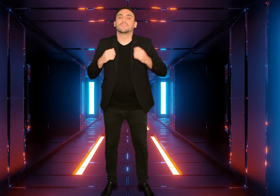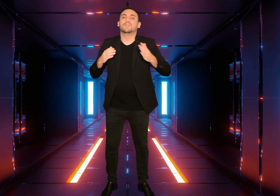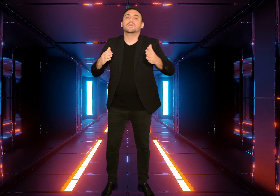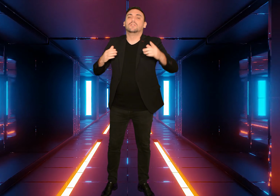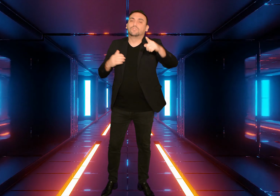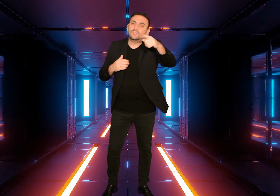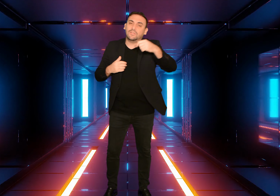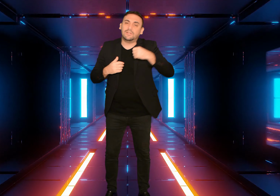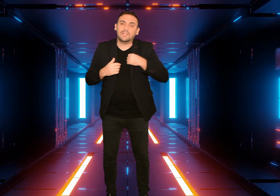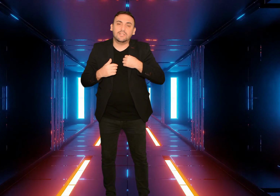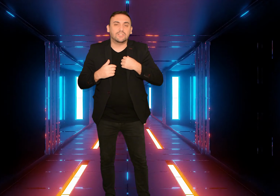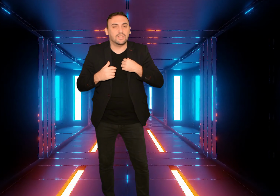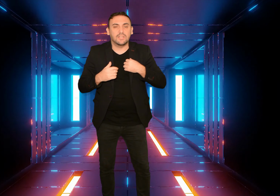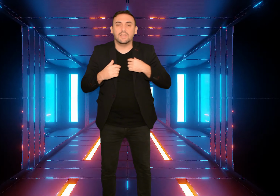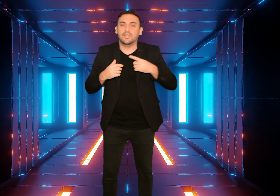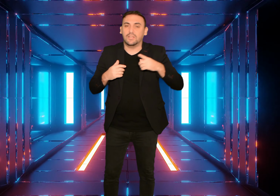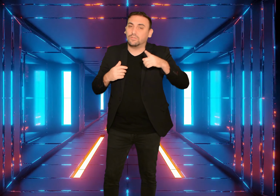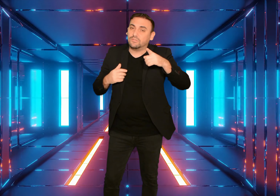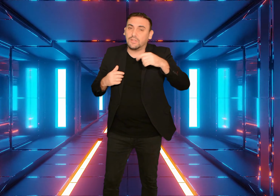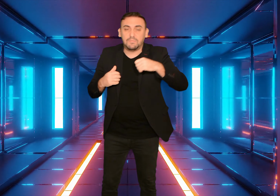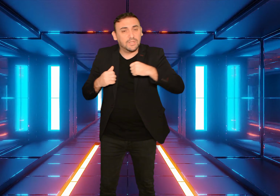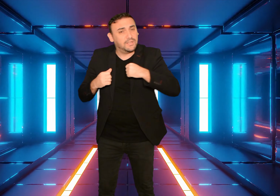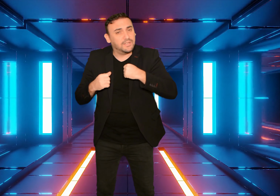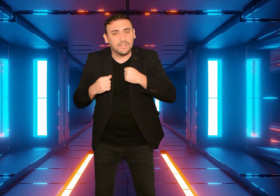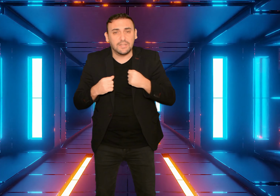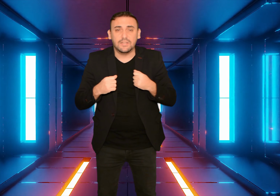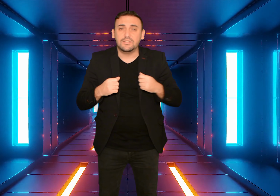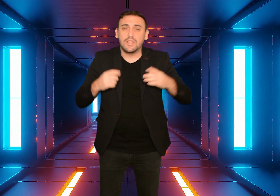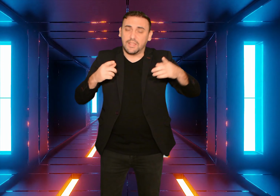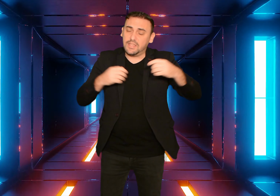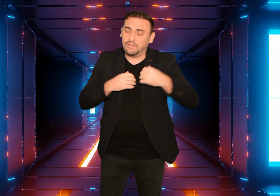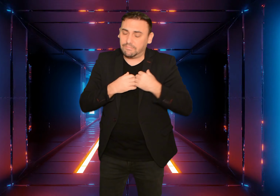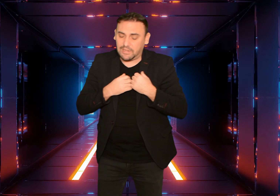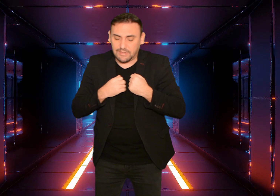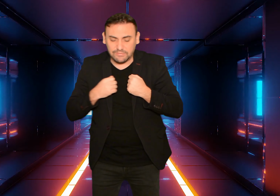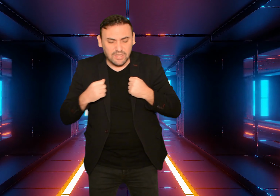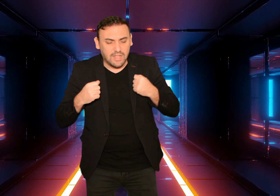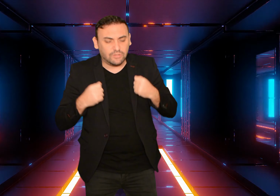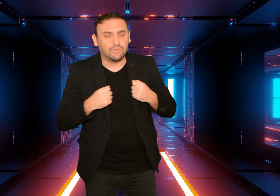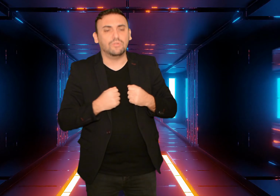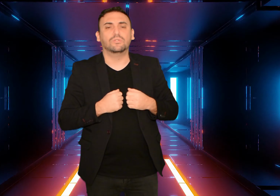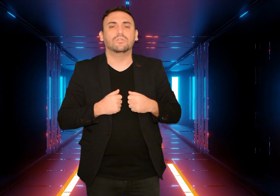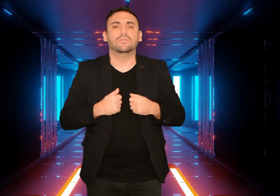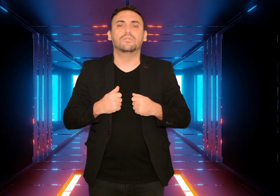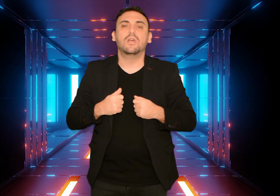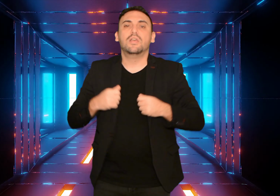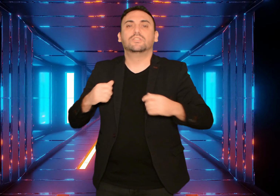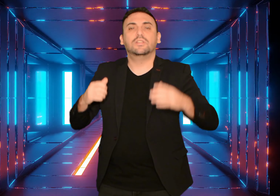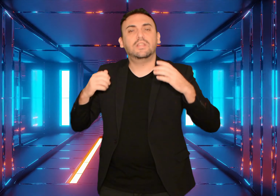Eu să râd și tu să plângi La mâna mea să ajung Și de